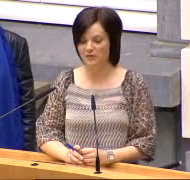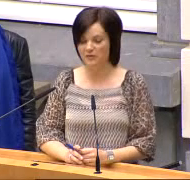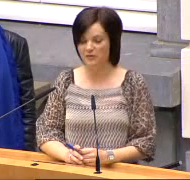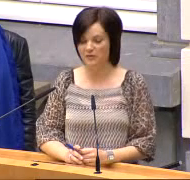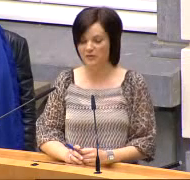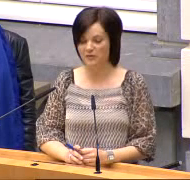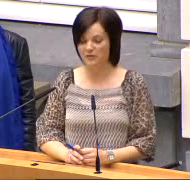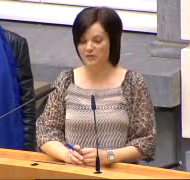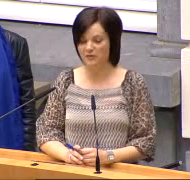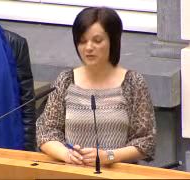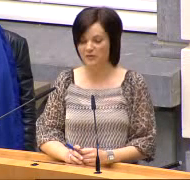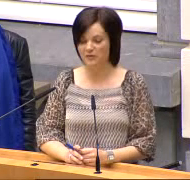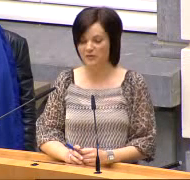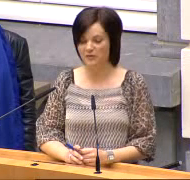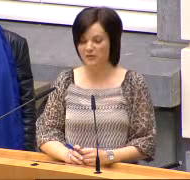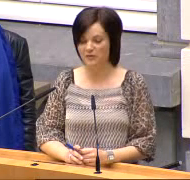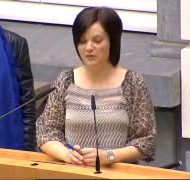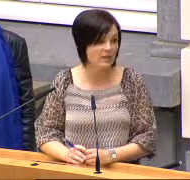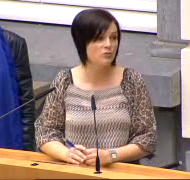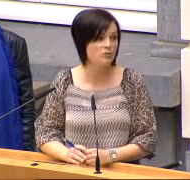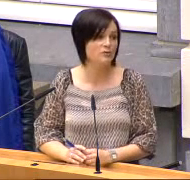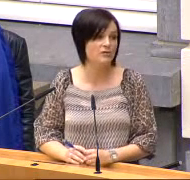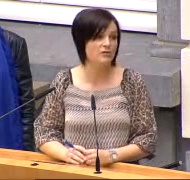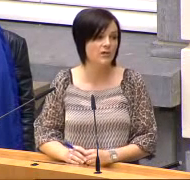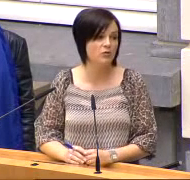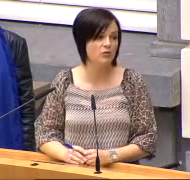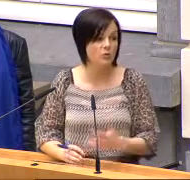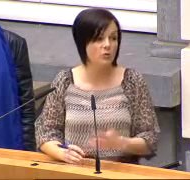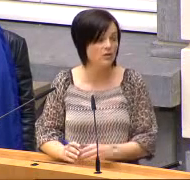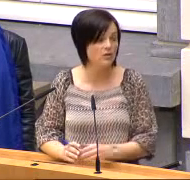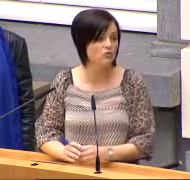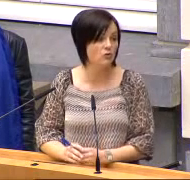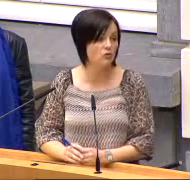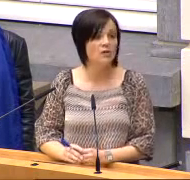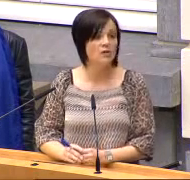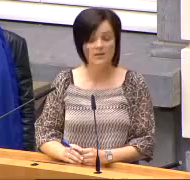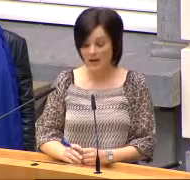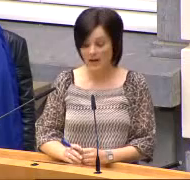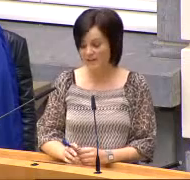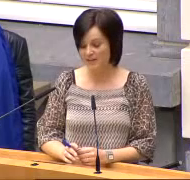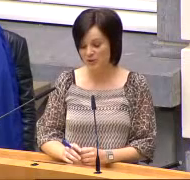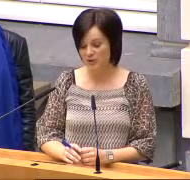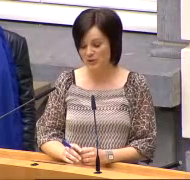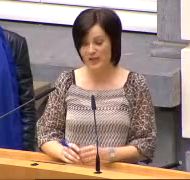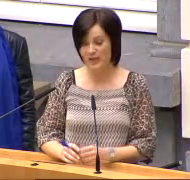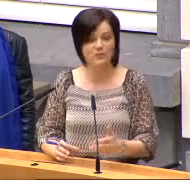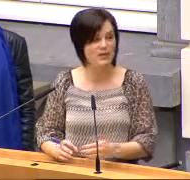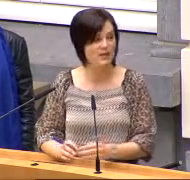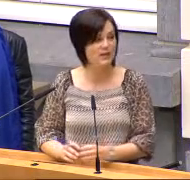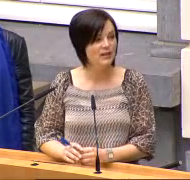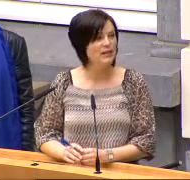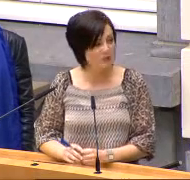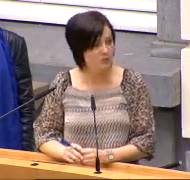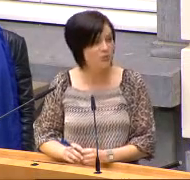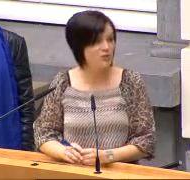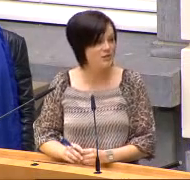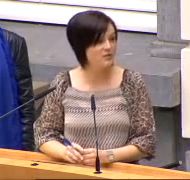echt willen vragen om dit ook aan uw collega's over te maken, om hier constant ook die aandacht aan te besteden. En laten we zeggen, laten we het positief